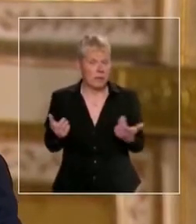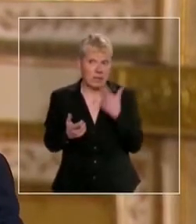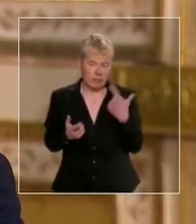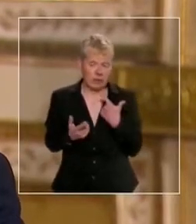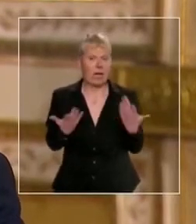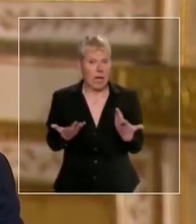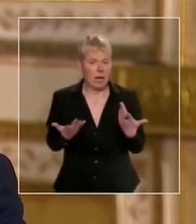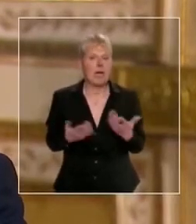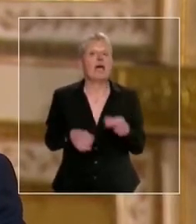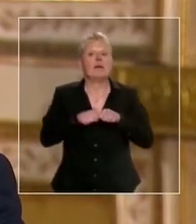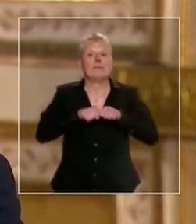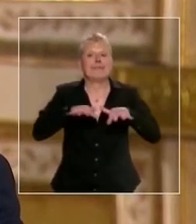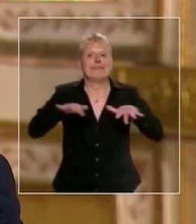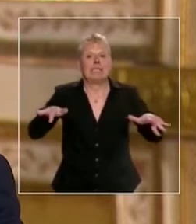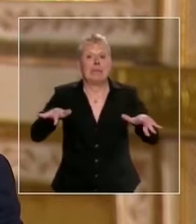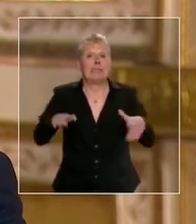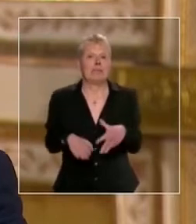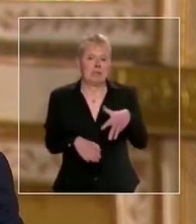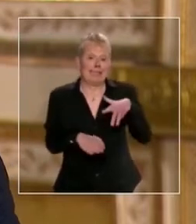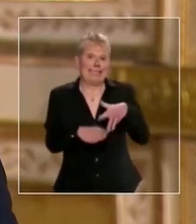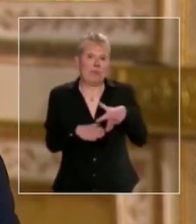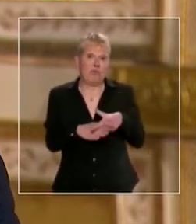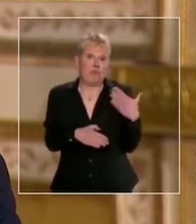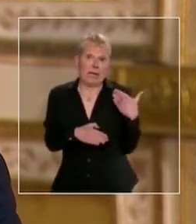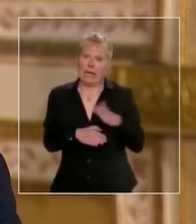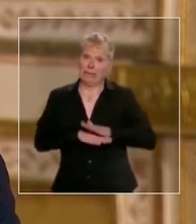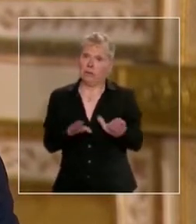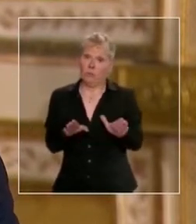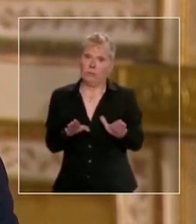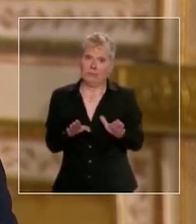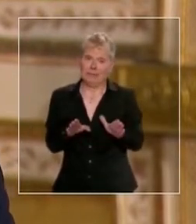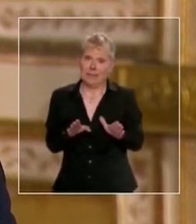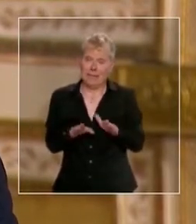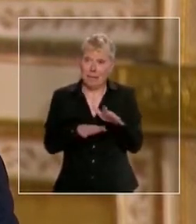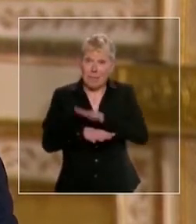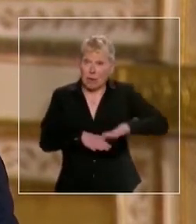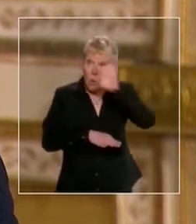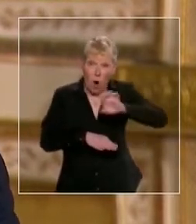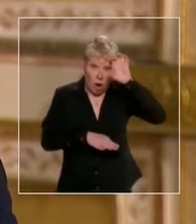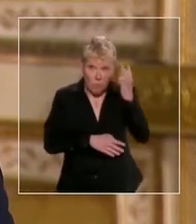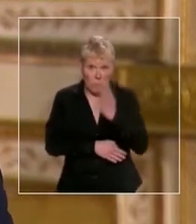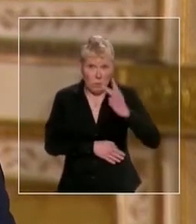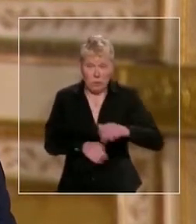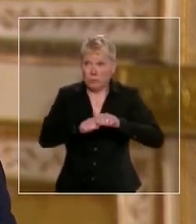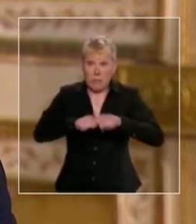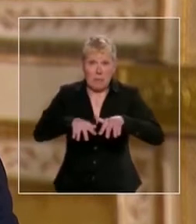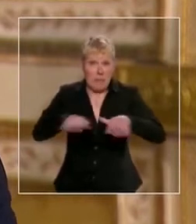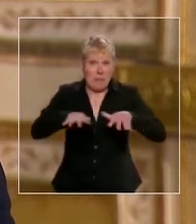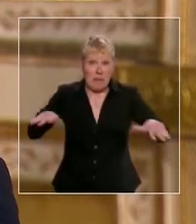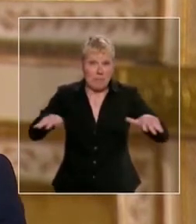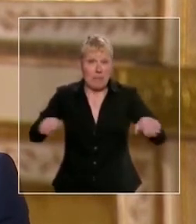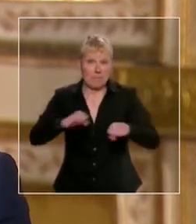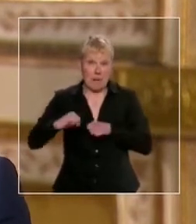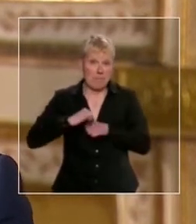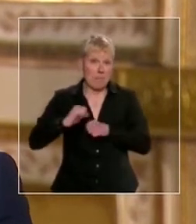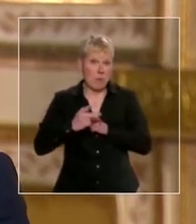Βρισκόμαστε μόνο στην αρχή της επιδημίας και παντού στην Ευρώπη η εξάπλωση επιταχύνεται. Καθώς είμαστε αντιμέτωποι με αυτό, η πρώτη προτεραιότητα για τη χώρα